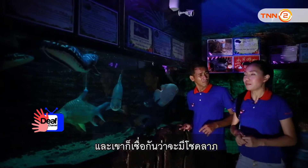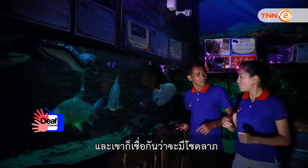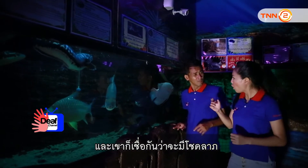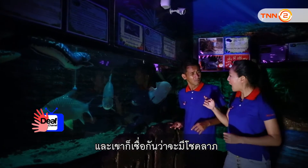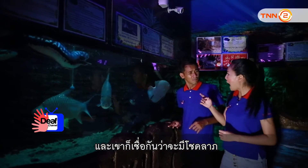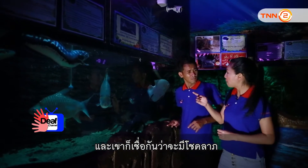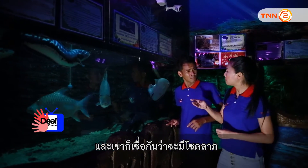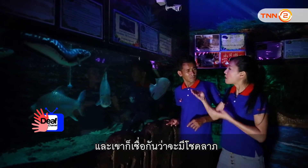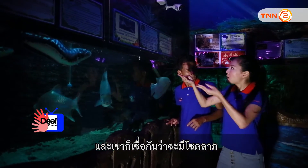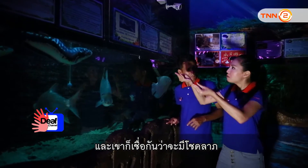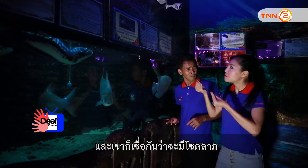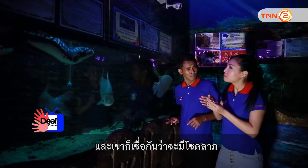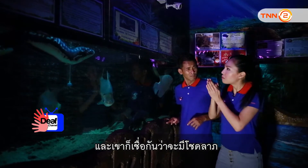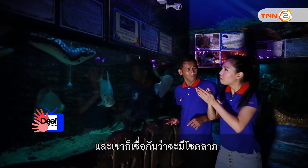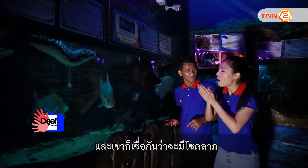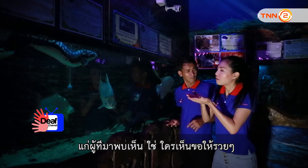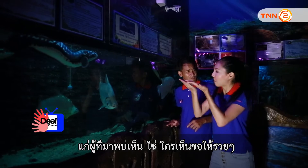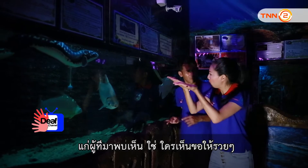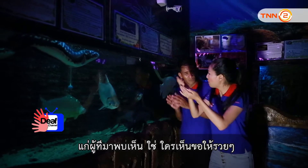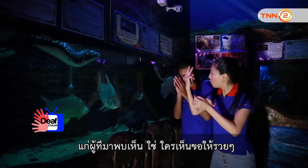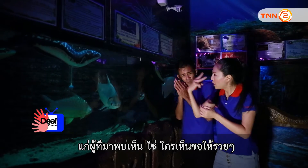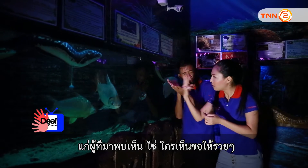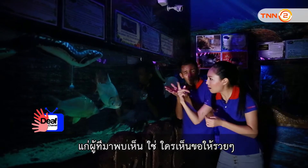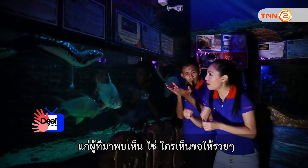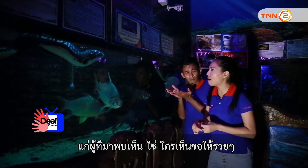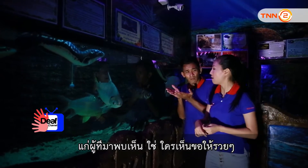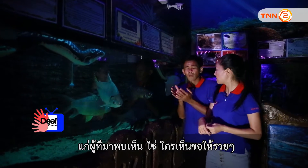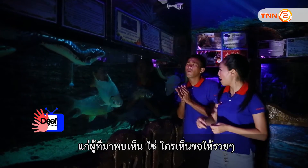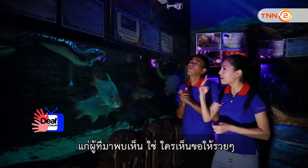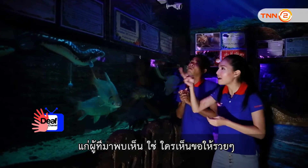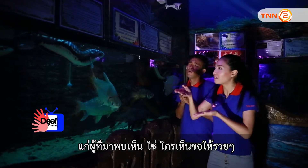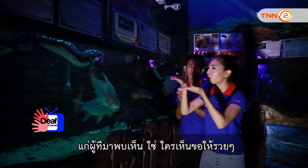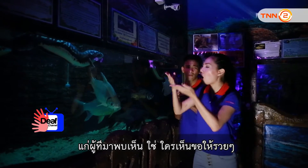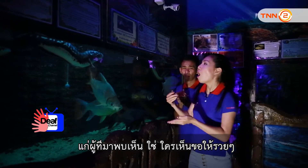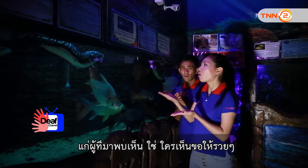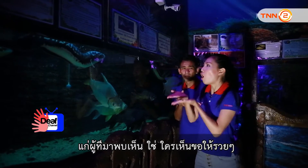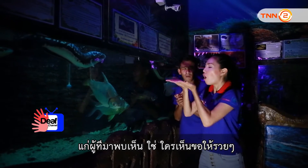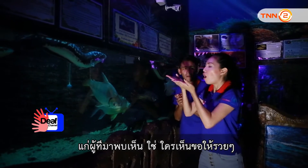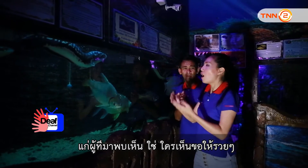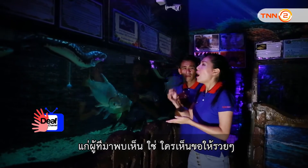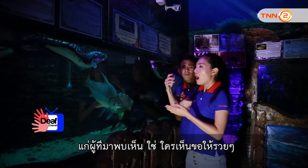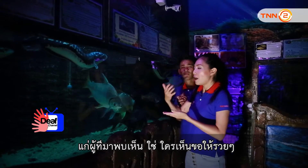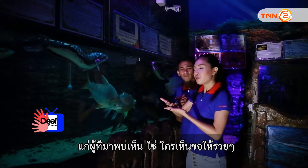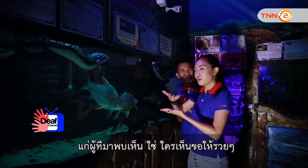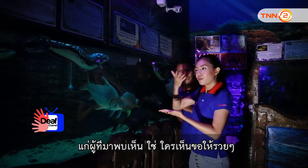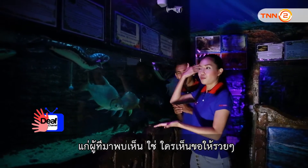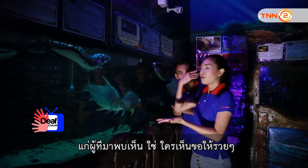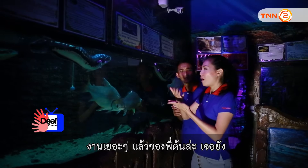ชคลาภแก่ผู้ที่มาพบเห็นใช่ใครเห็นขอให้รว